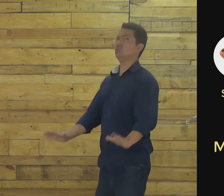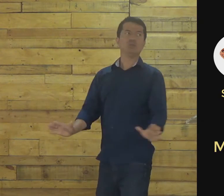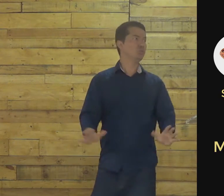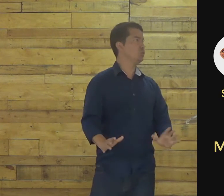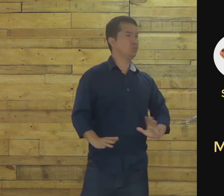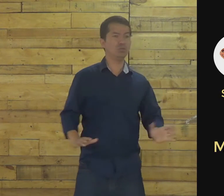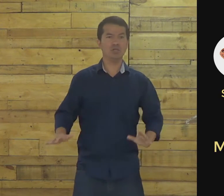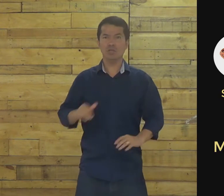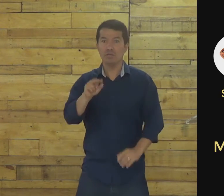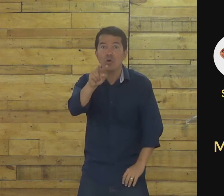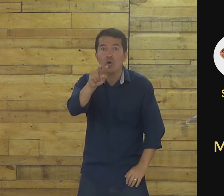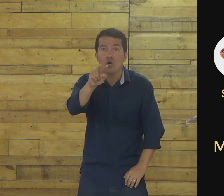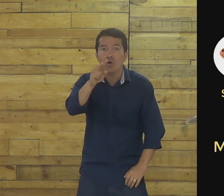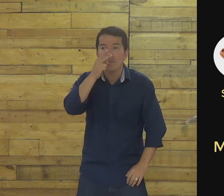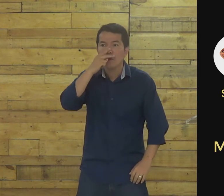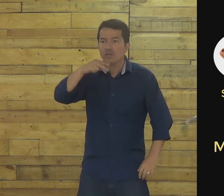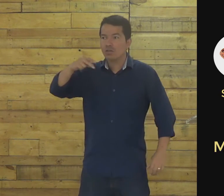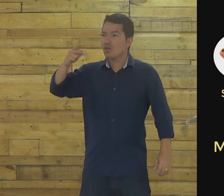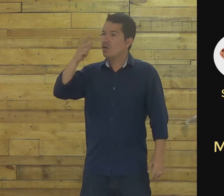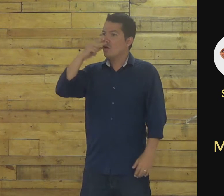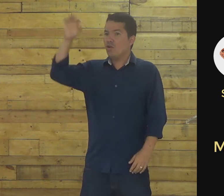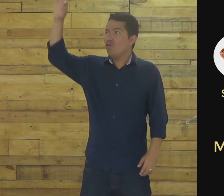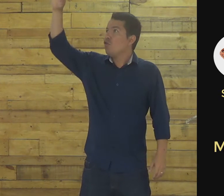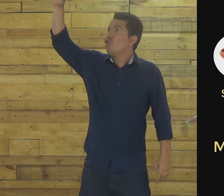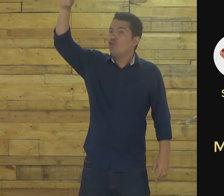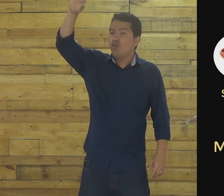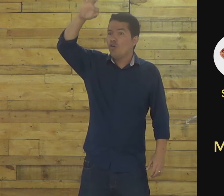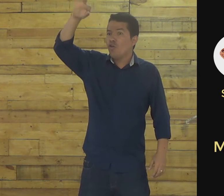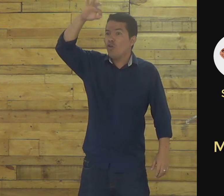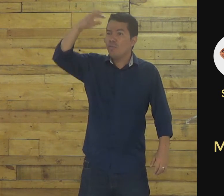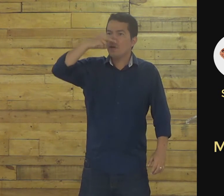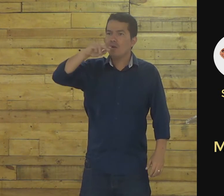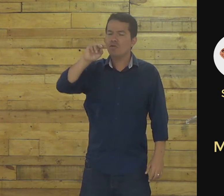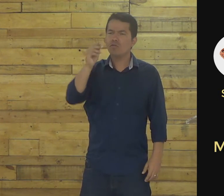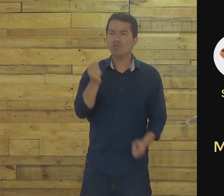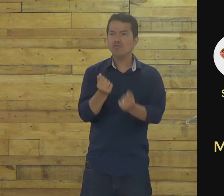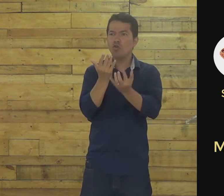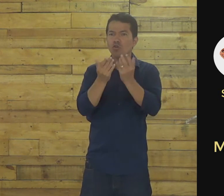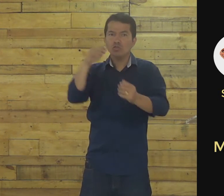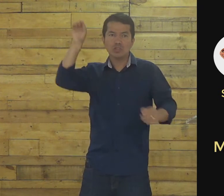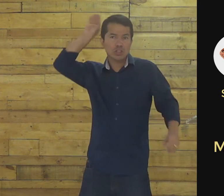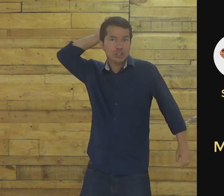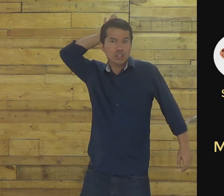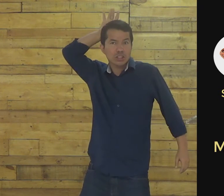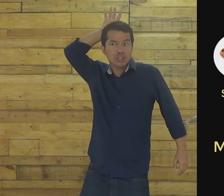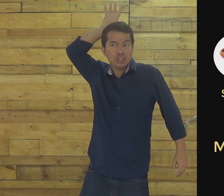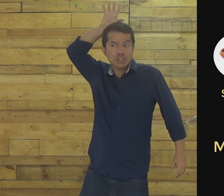ouviram sons muito altos e ficaram meio alvoroçados, assustados. Eles viam, parecia que eles estavam vendo